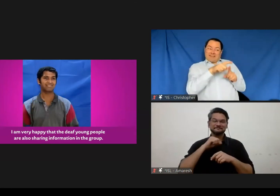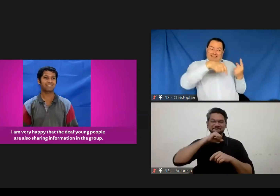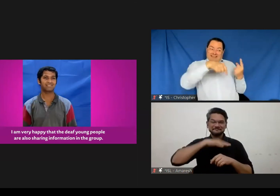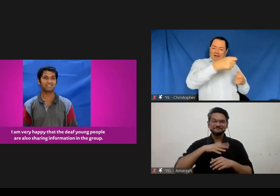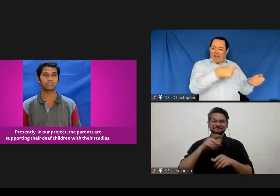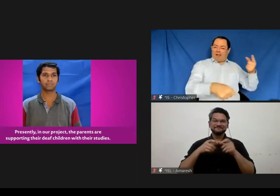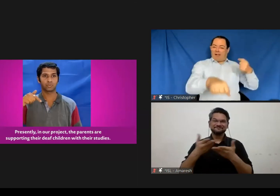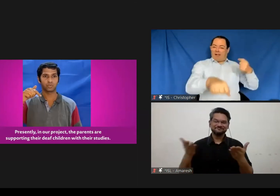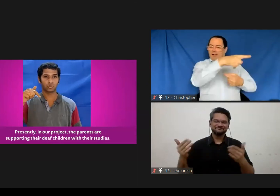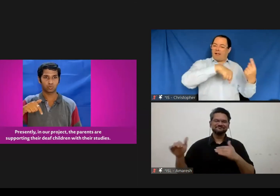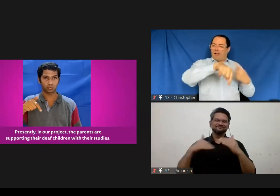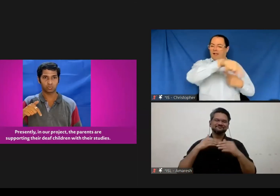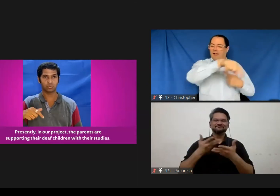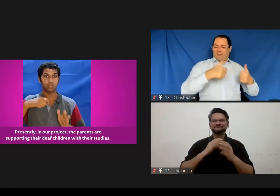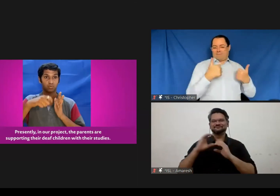पाखु पठाउछन्ति